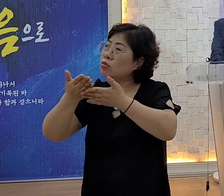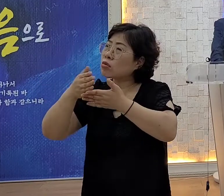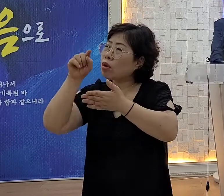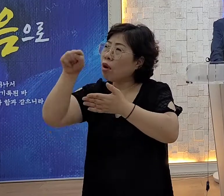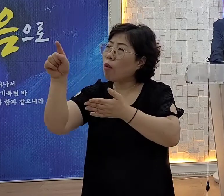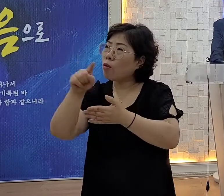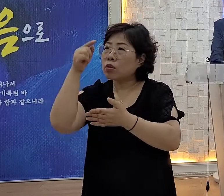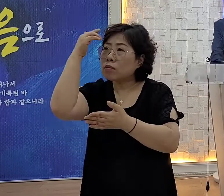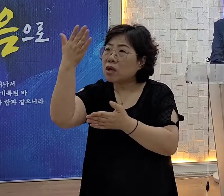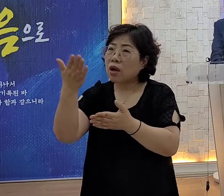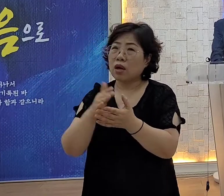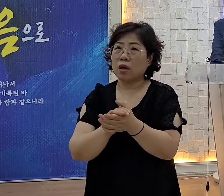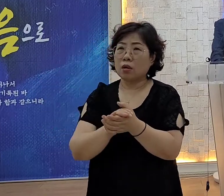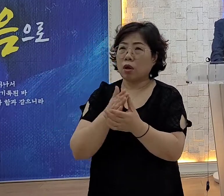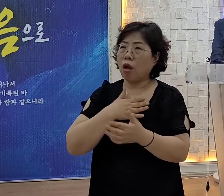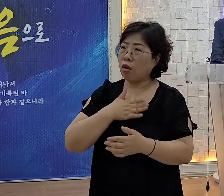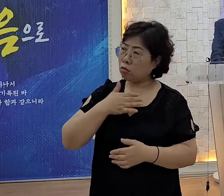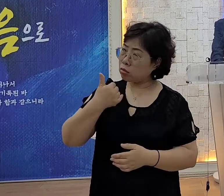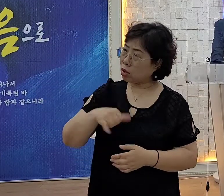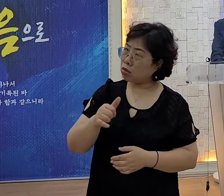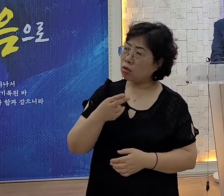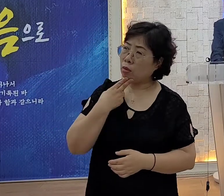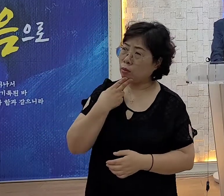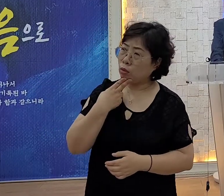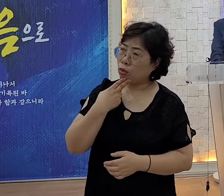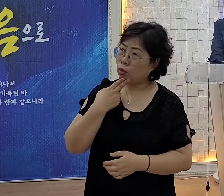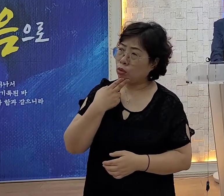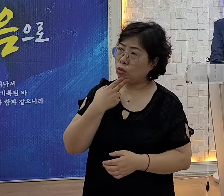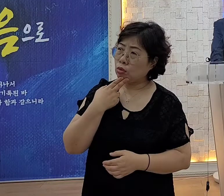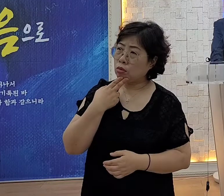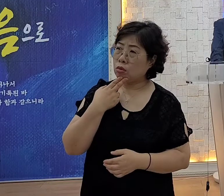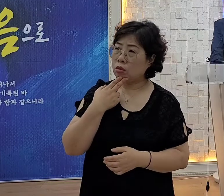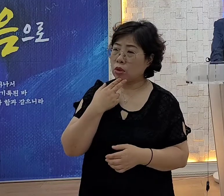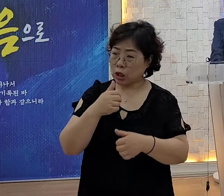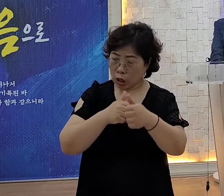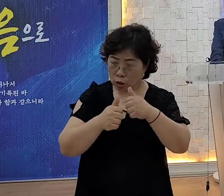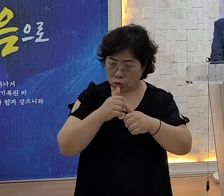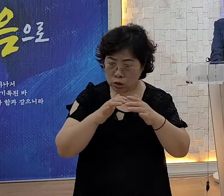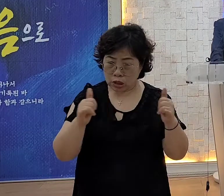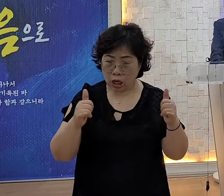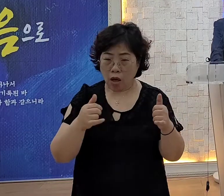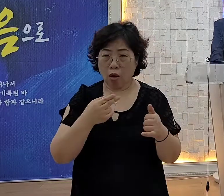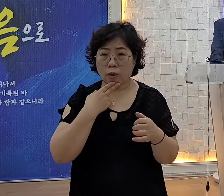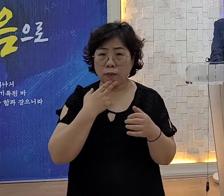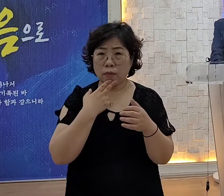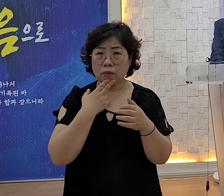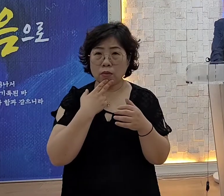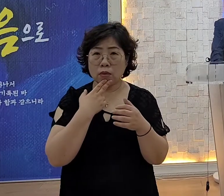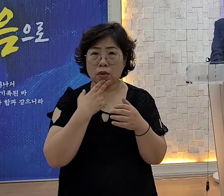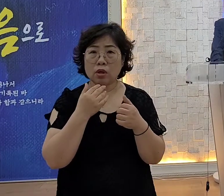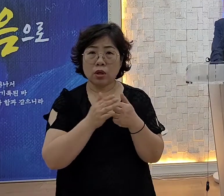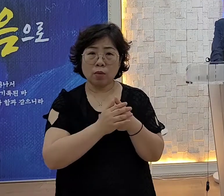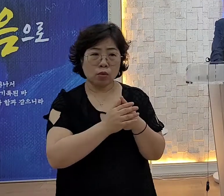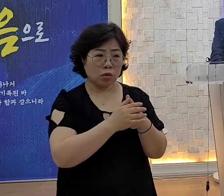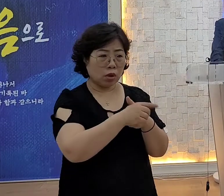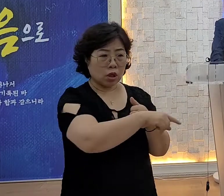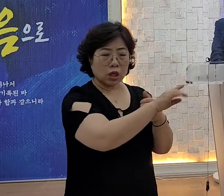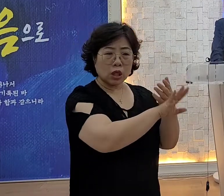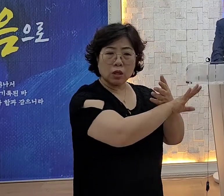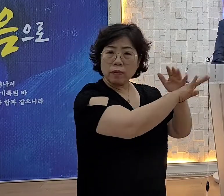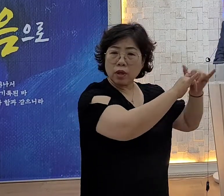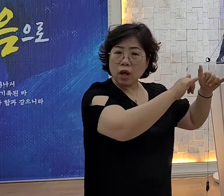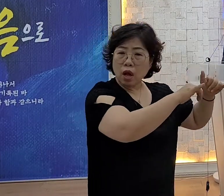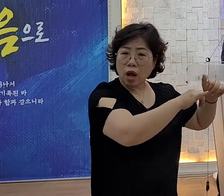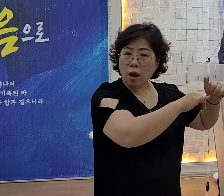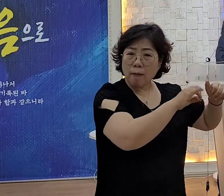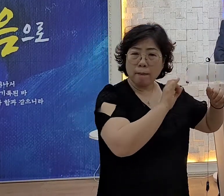하나이까? 나는 자식이 없사오니 나의 상속자는 이 다메섹 사람 엘리에셀이니이다.